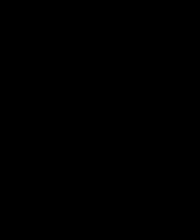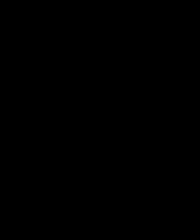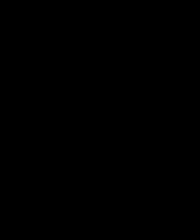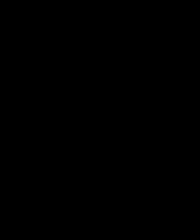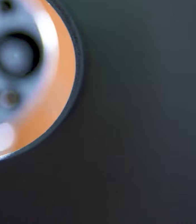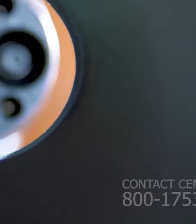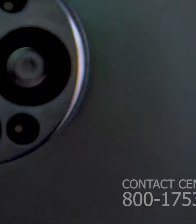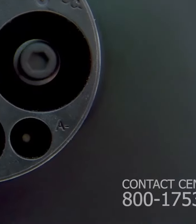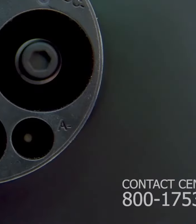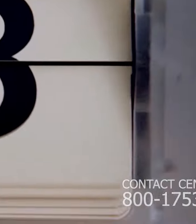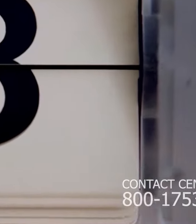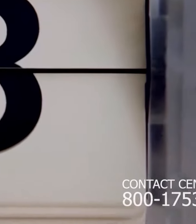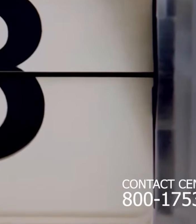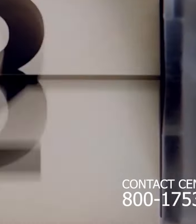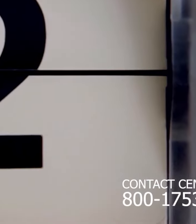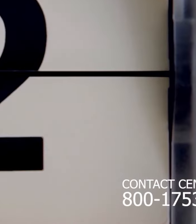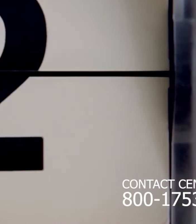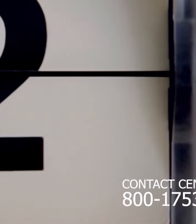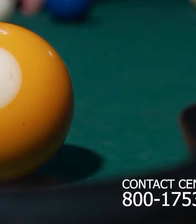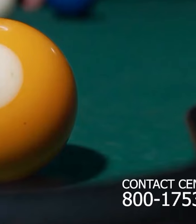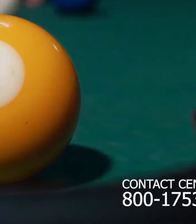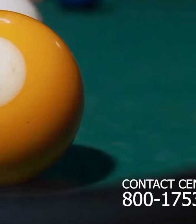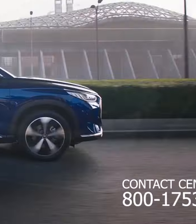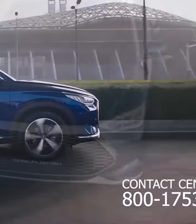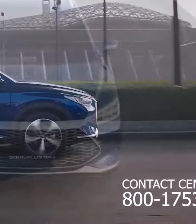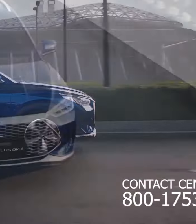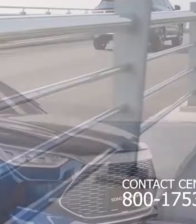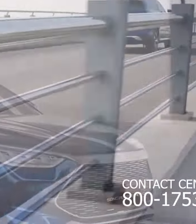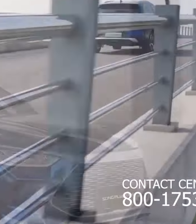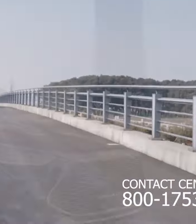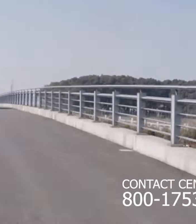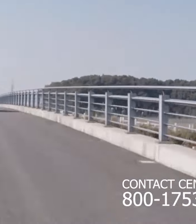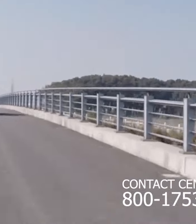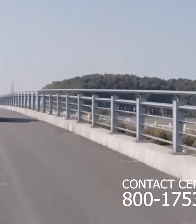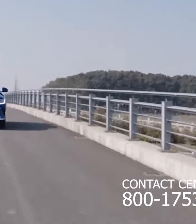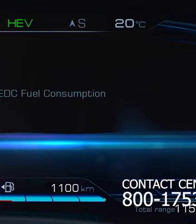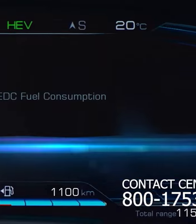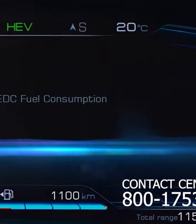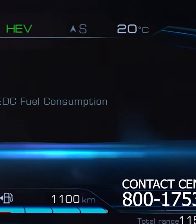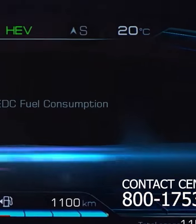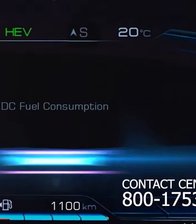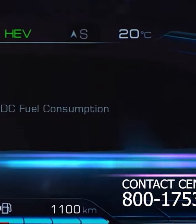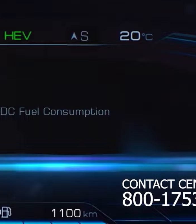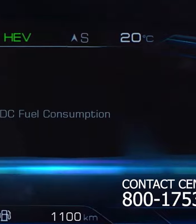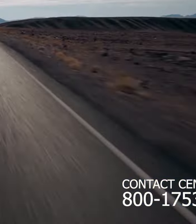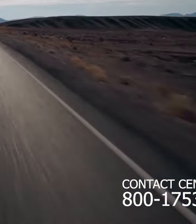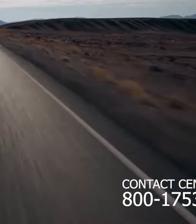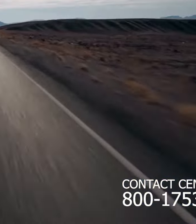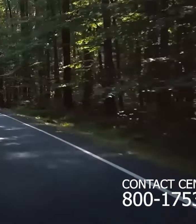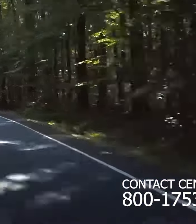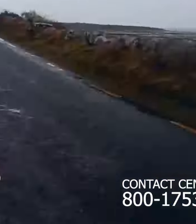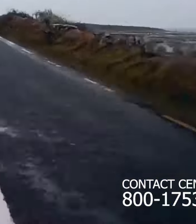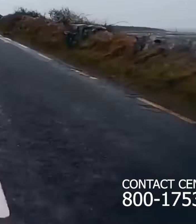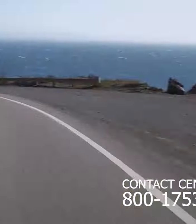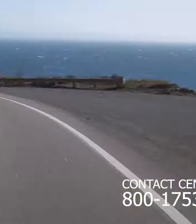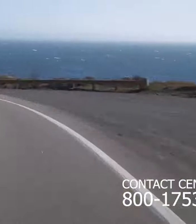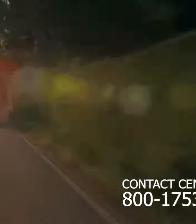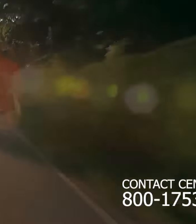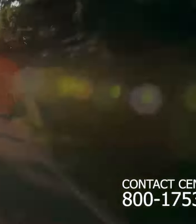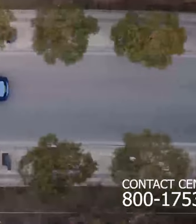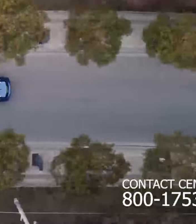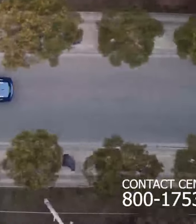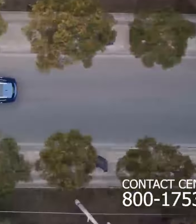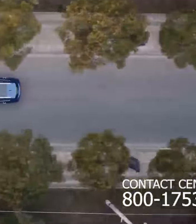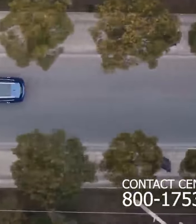B&D continúa innovando, firme y de la mano de Crown, representante y distribuidor exclusivo de B&D para Bolivia. Muy pronto estaremos con